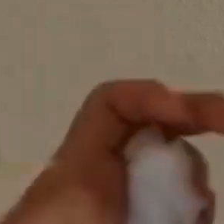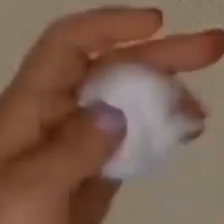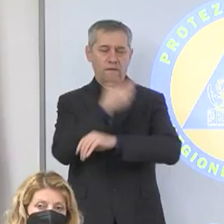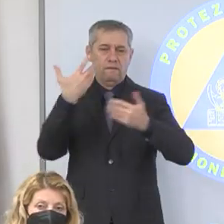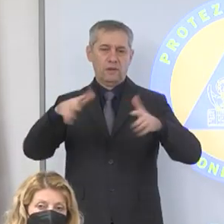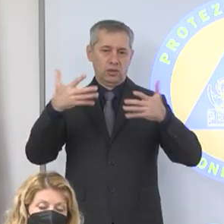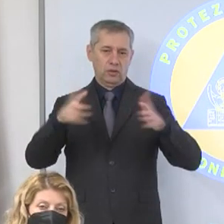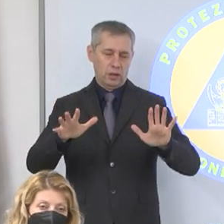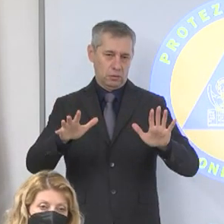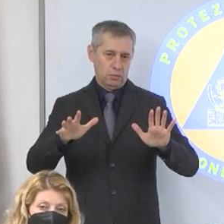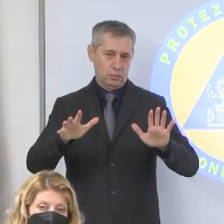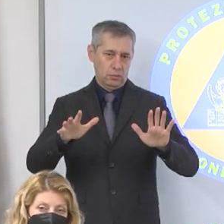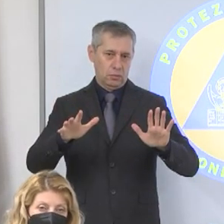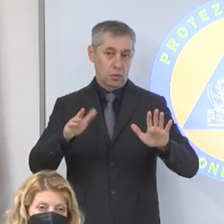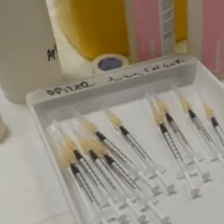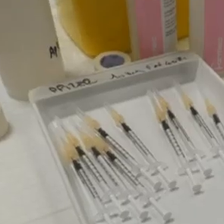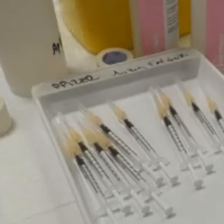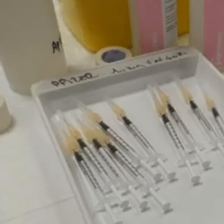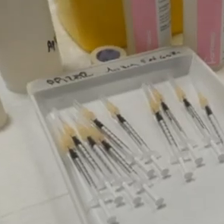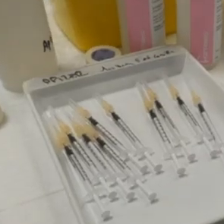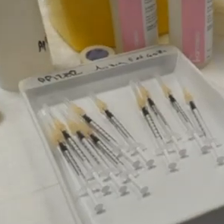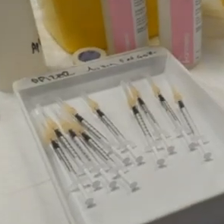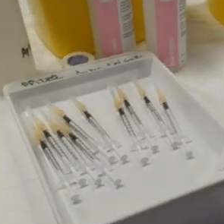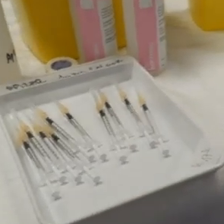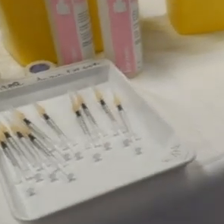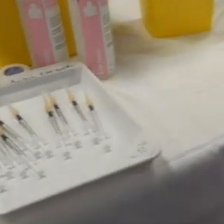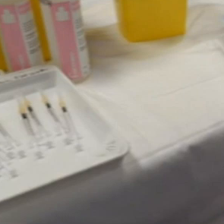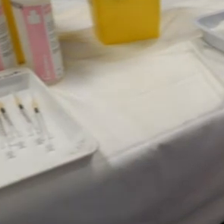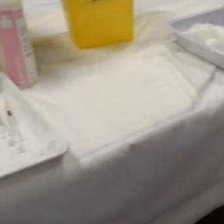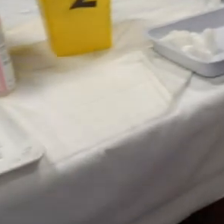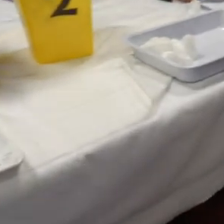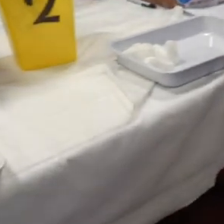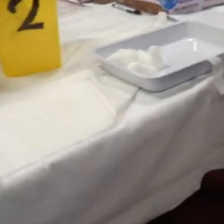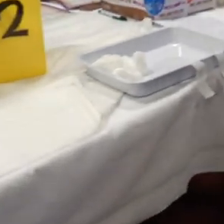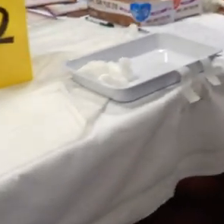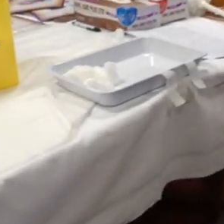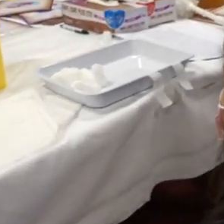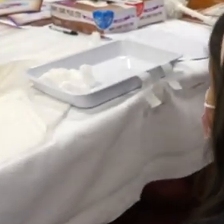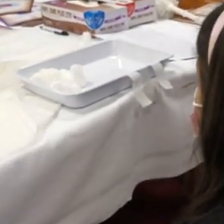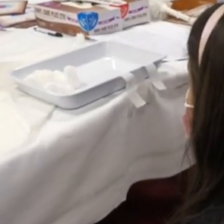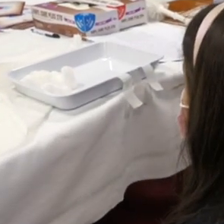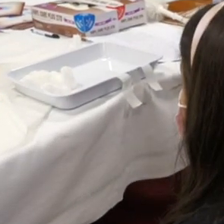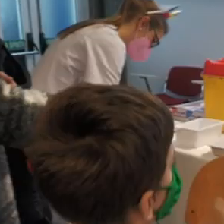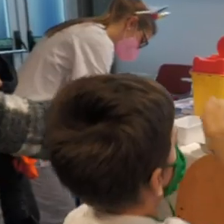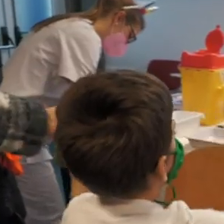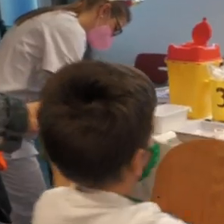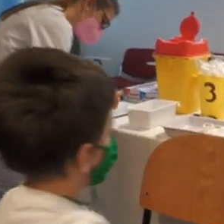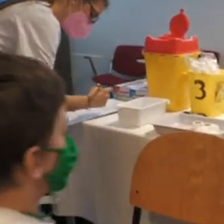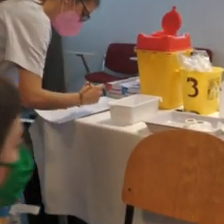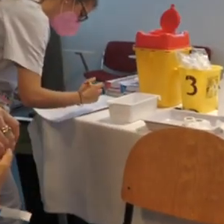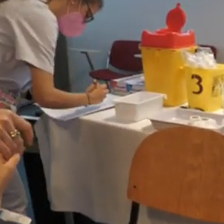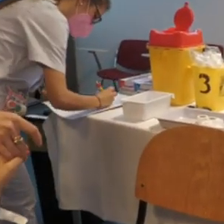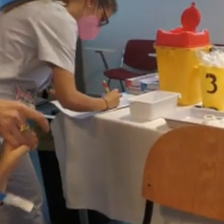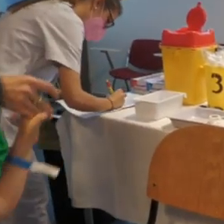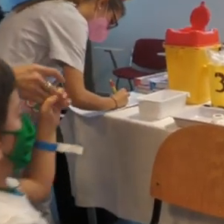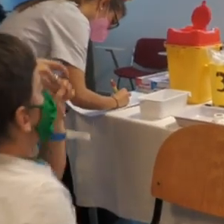88,6%. L'obiettivo del 90% lo raggiungiamo. Confermati in tutto il Veneto gli open day nel weekend per le vaccinazioni pediatriche.